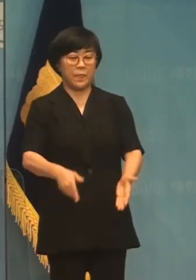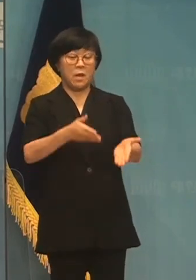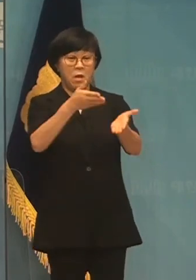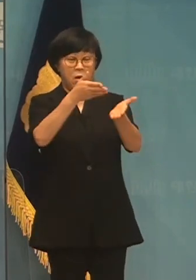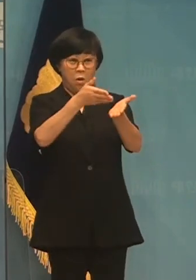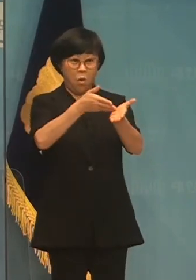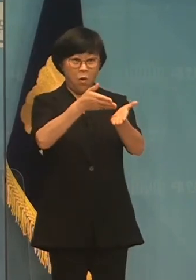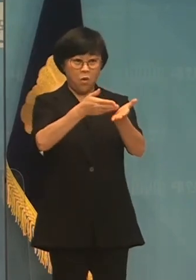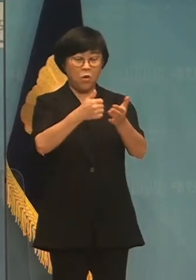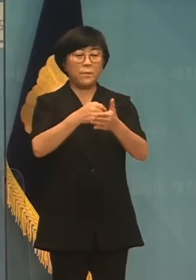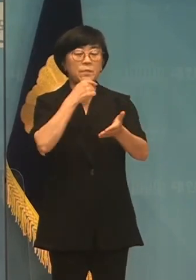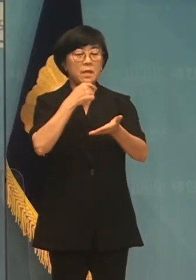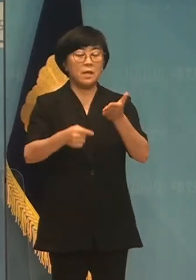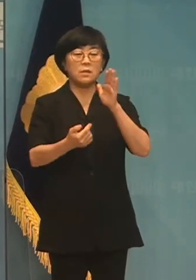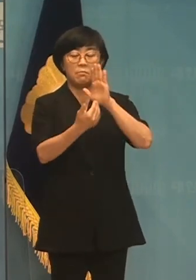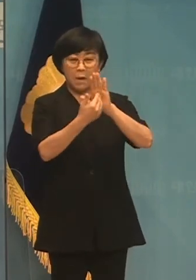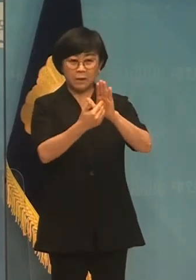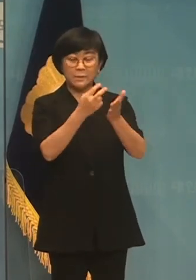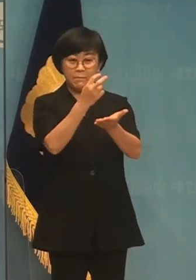언론중재법 일부 수정이